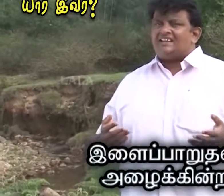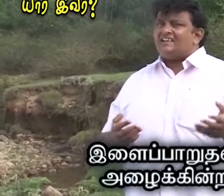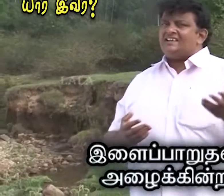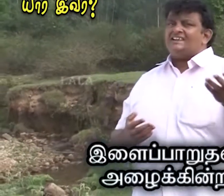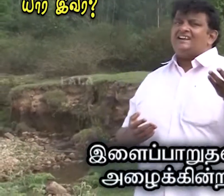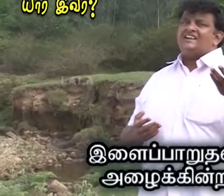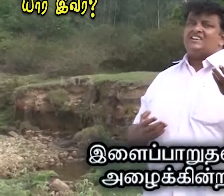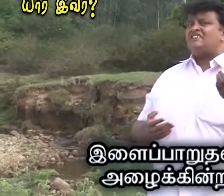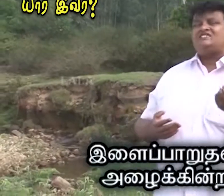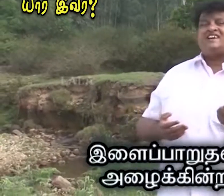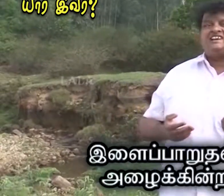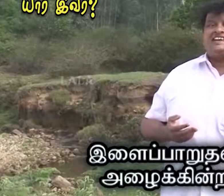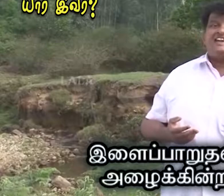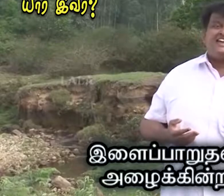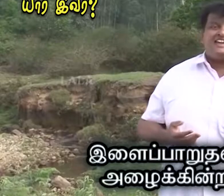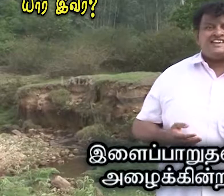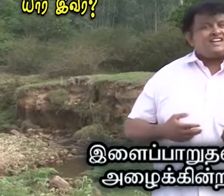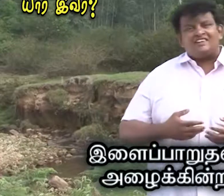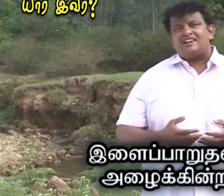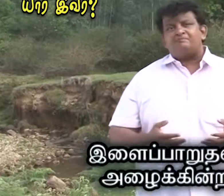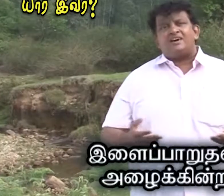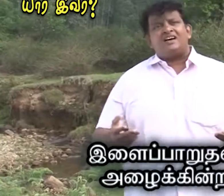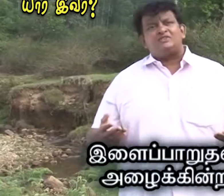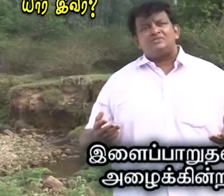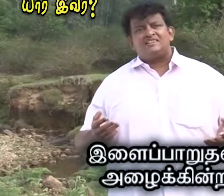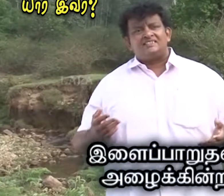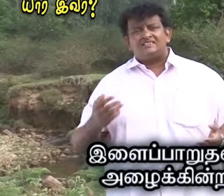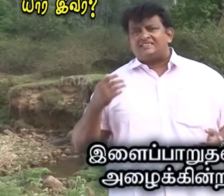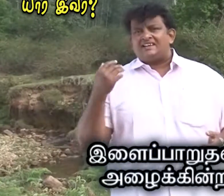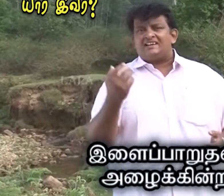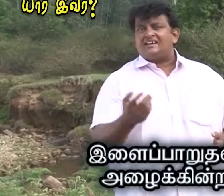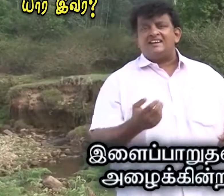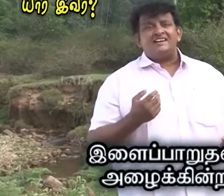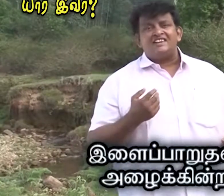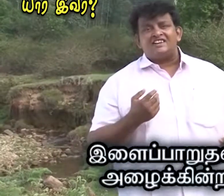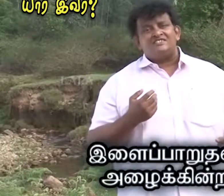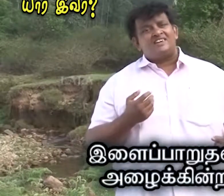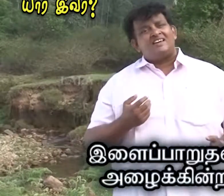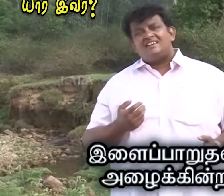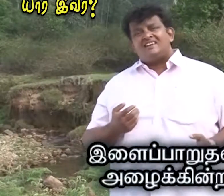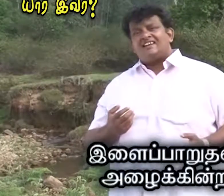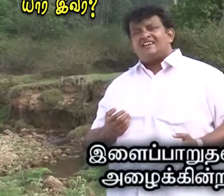இளைப்பாறுதல் தர அழைக்கின்றாரே, இளைப்பாறுதல் தர அழை